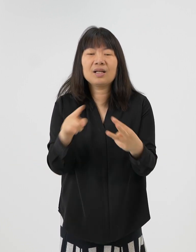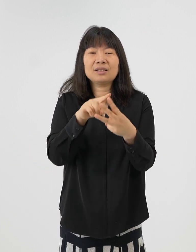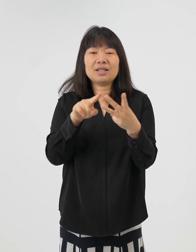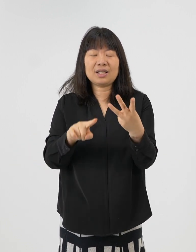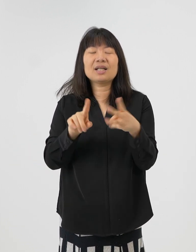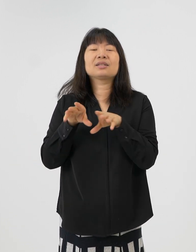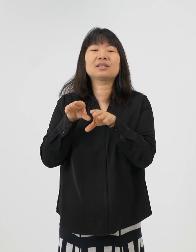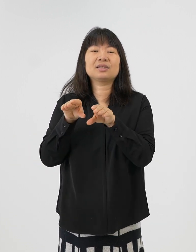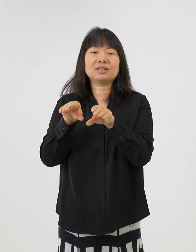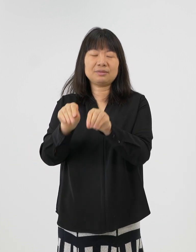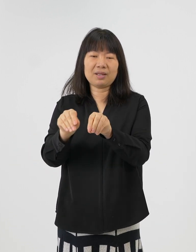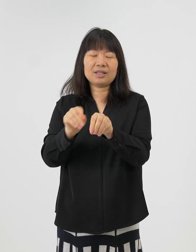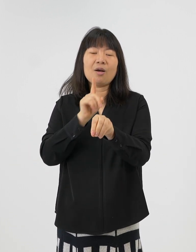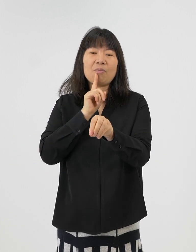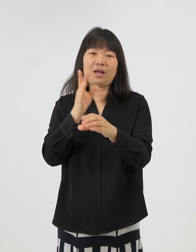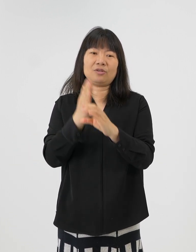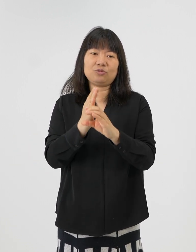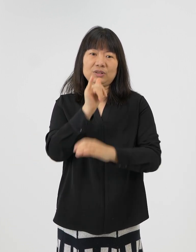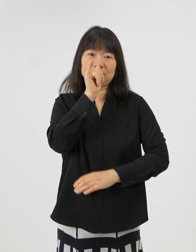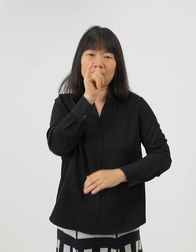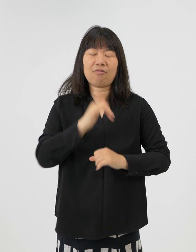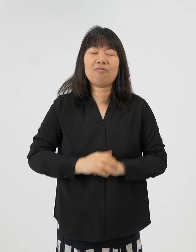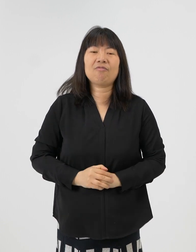가지를 금한다고 말씀을 드렸어요.